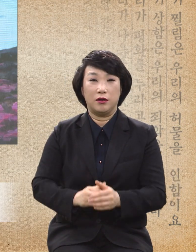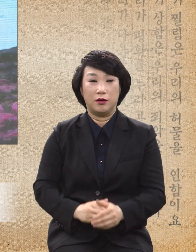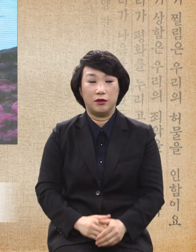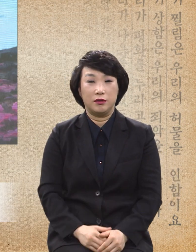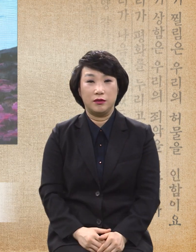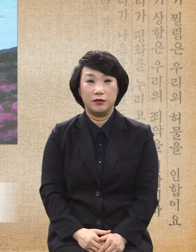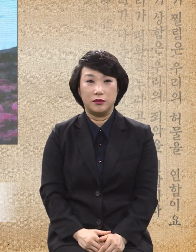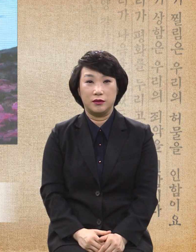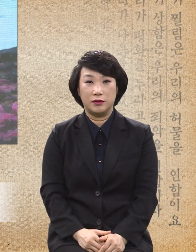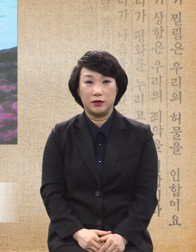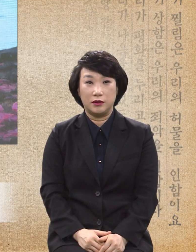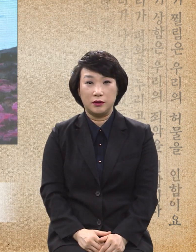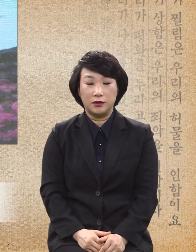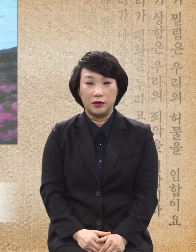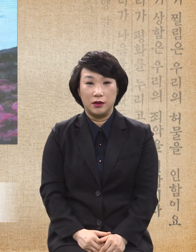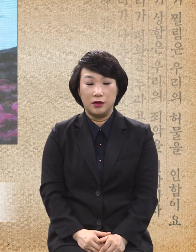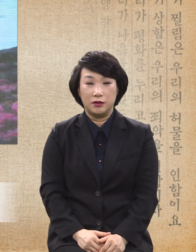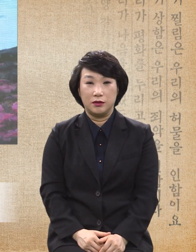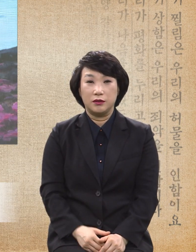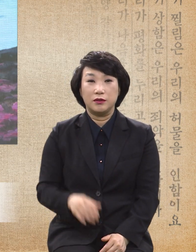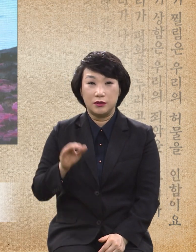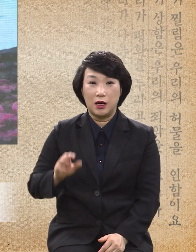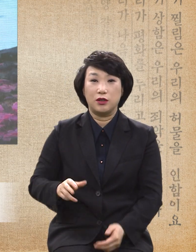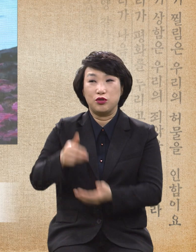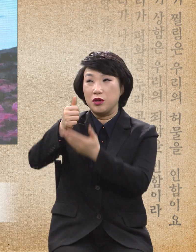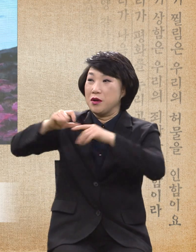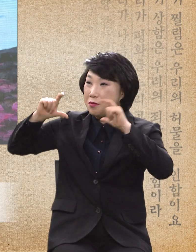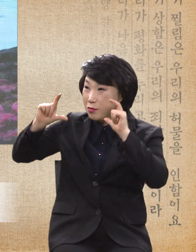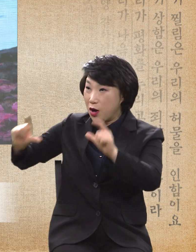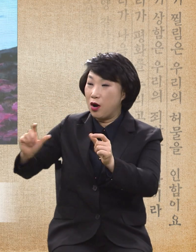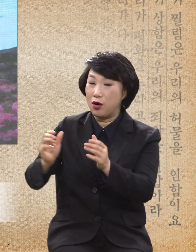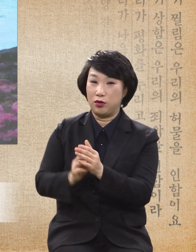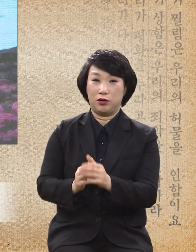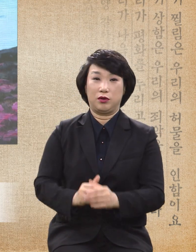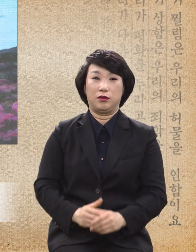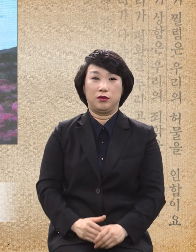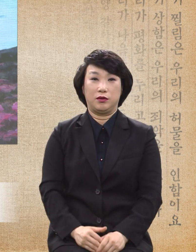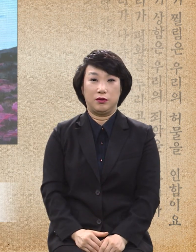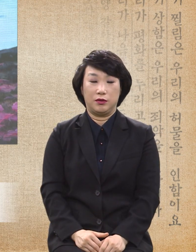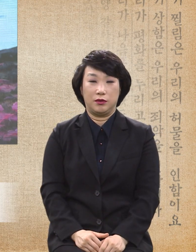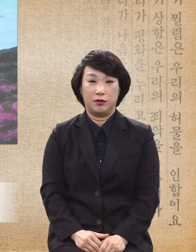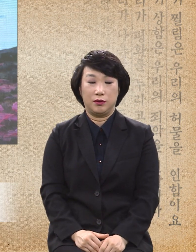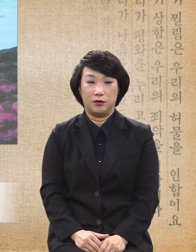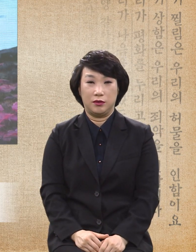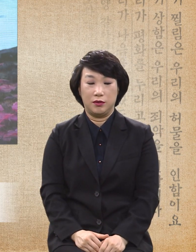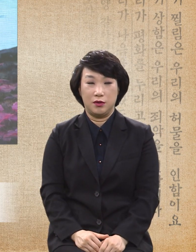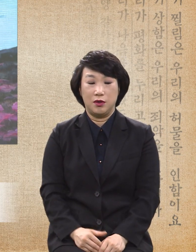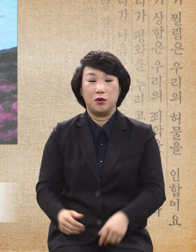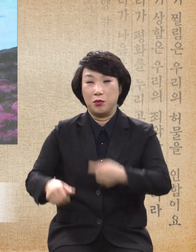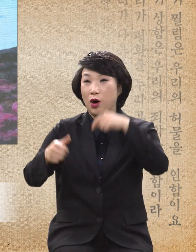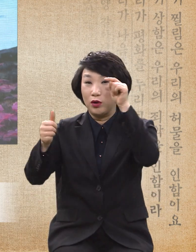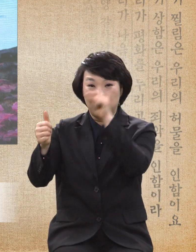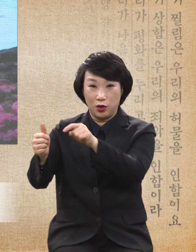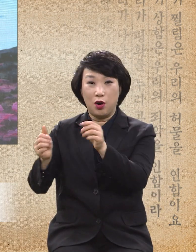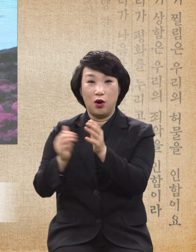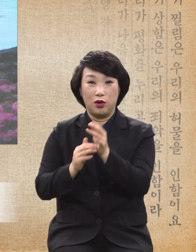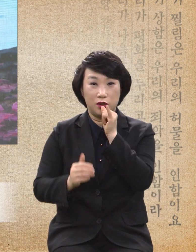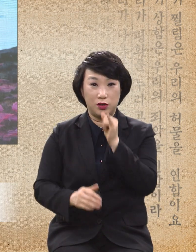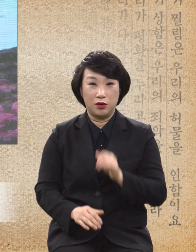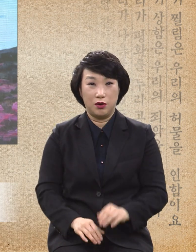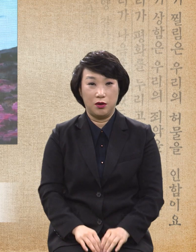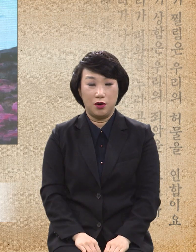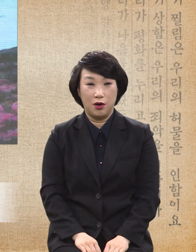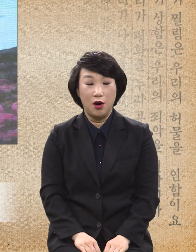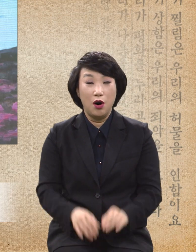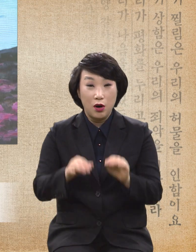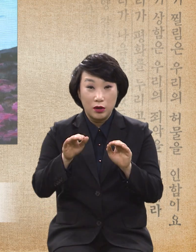명령하시는 것입니다. 강하게 명령하시는 것입니다. 아주 명령합니다.